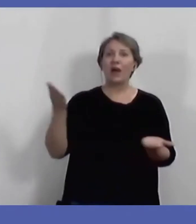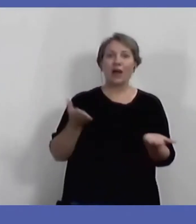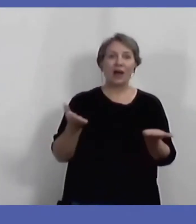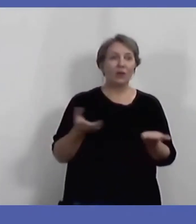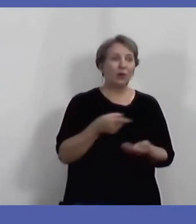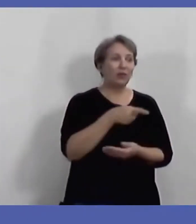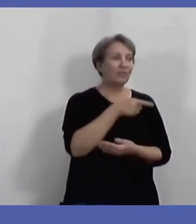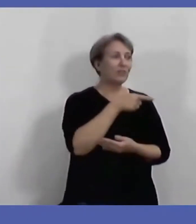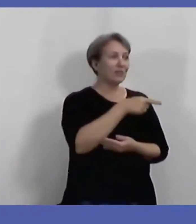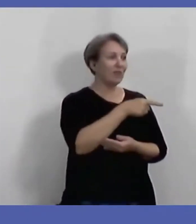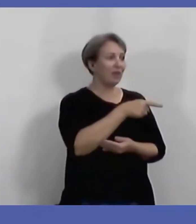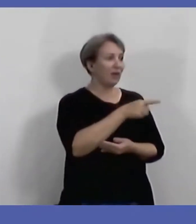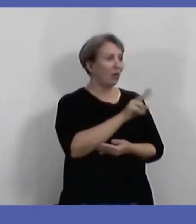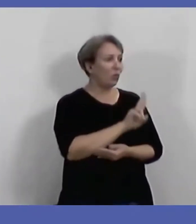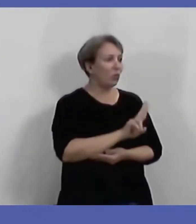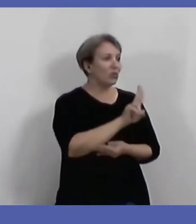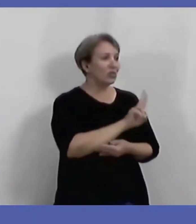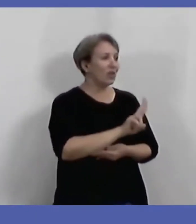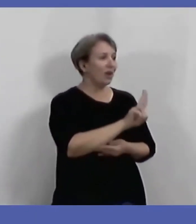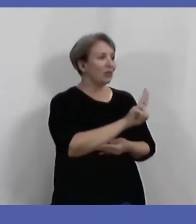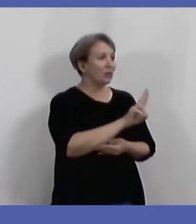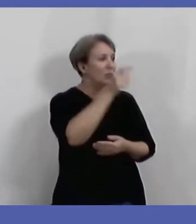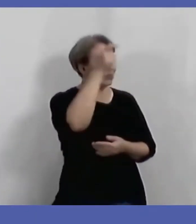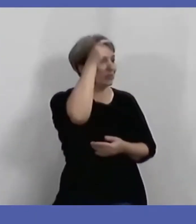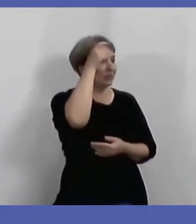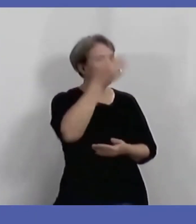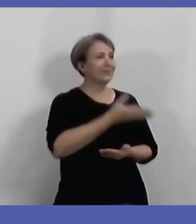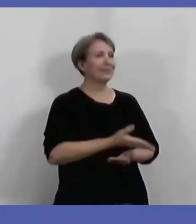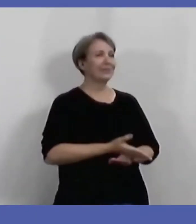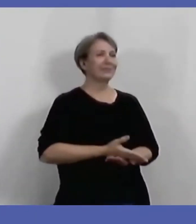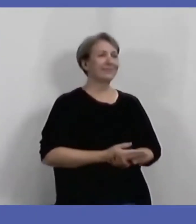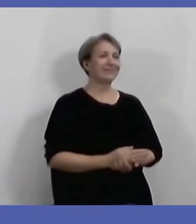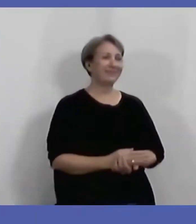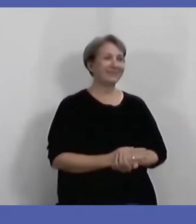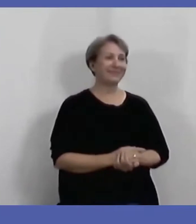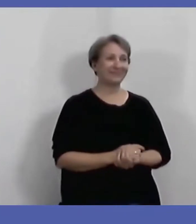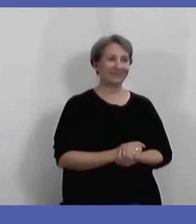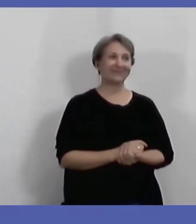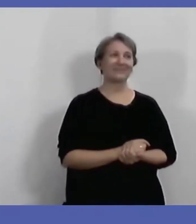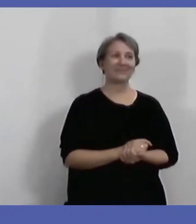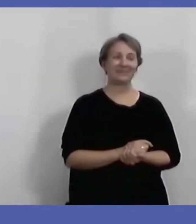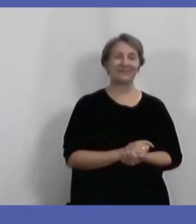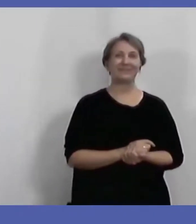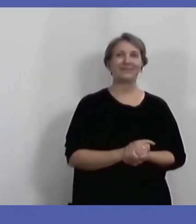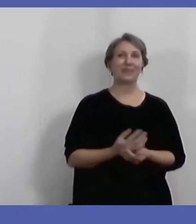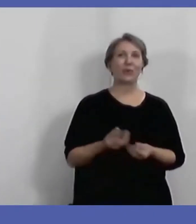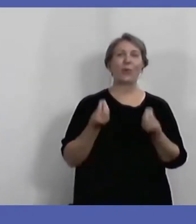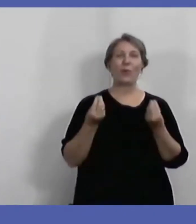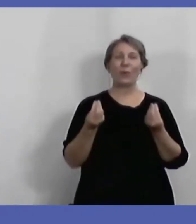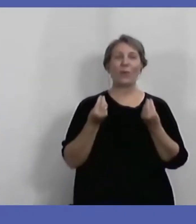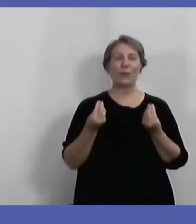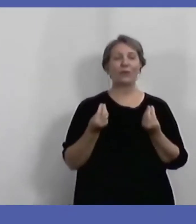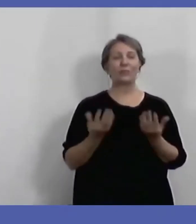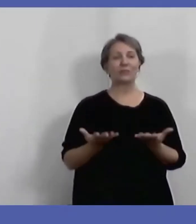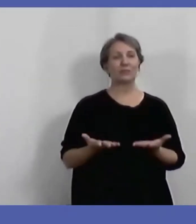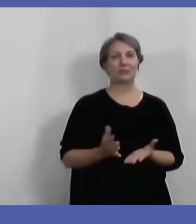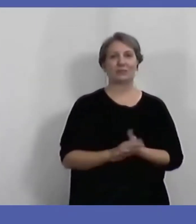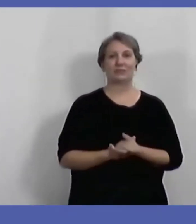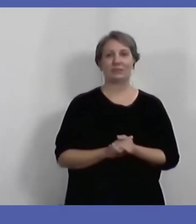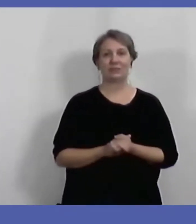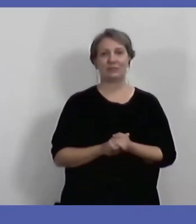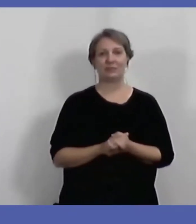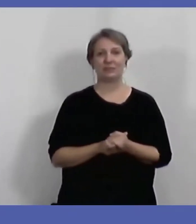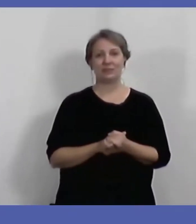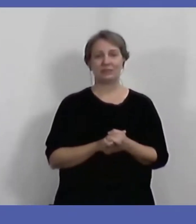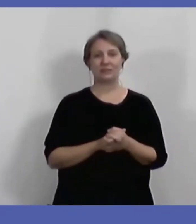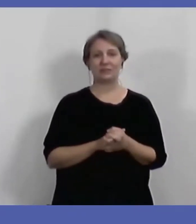mesmo capítulo, não é? Você não acha engraçado isso? Pois é, irmãos, ele